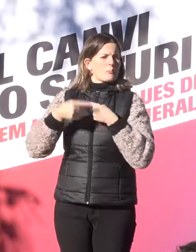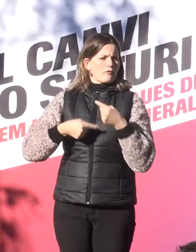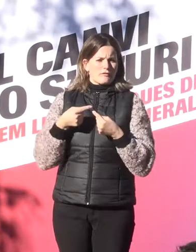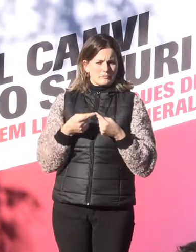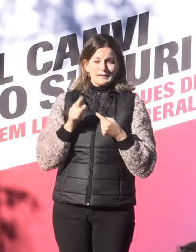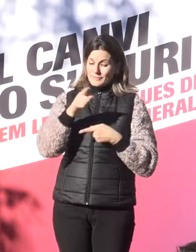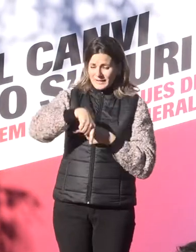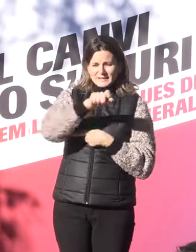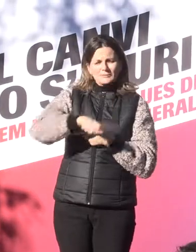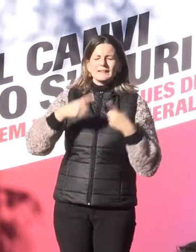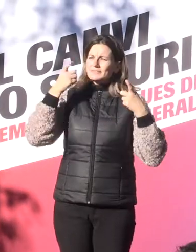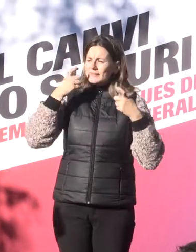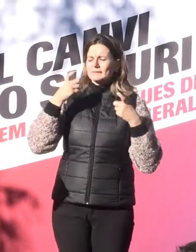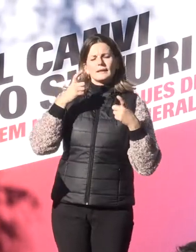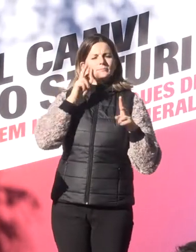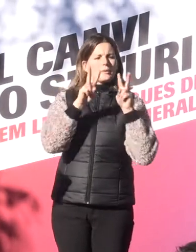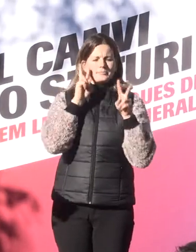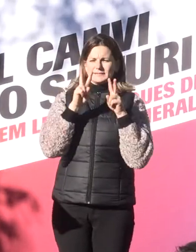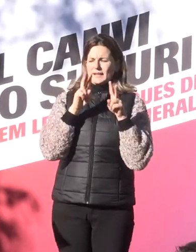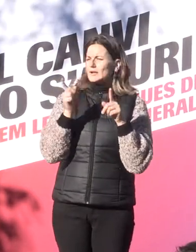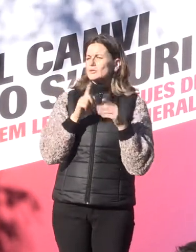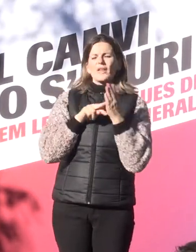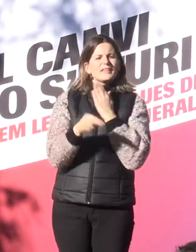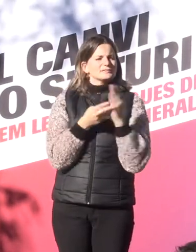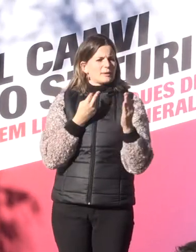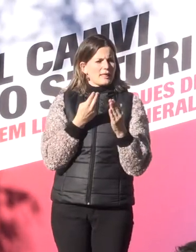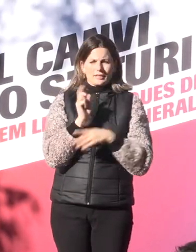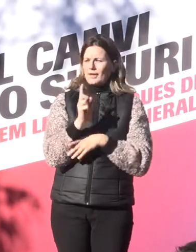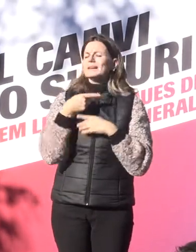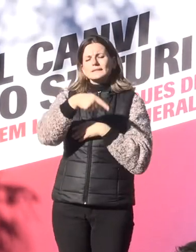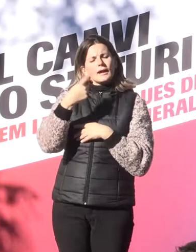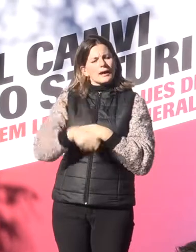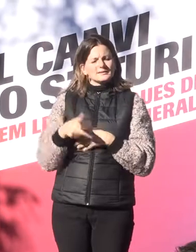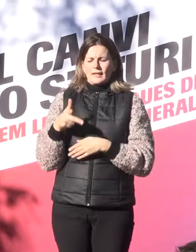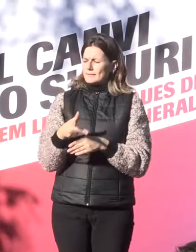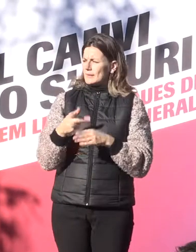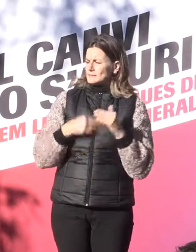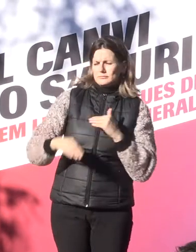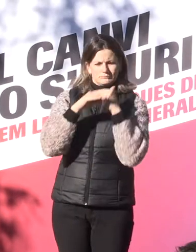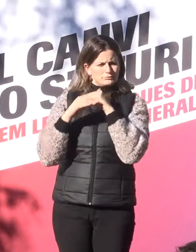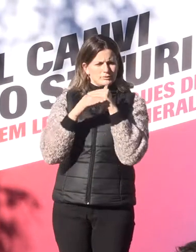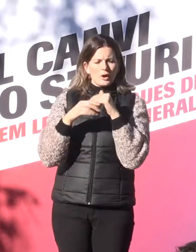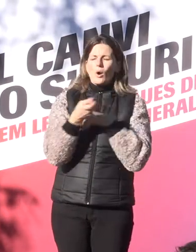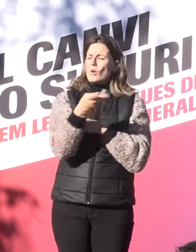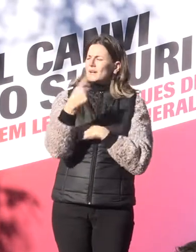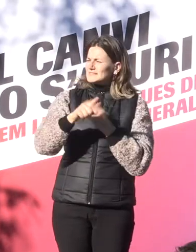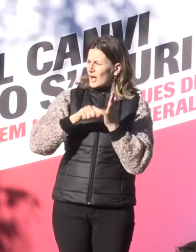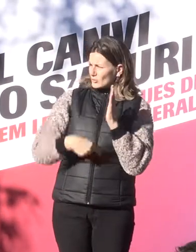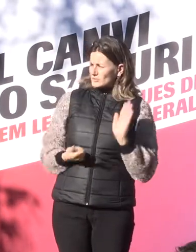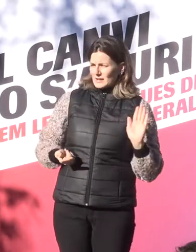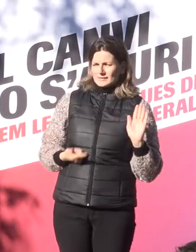hay que trabajar por visibilizar las y por garantizarles que puedan tener plenos derechos porque cuántas de ellas tienen contrato